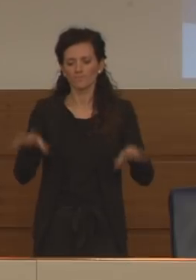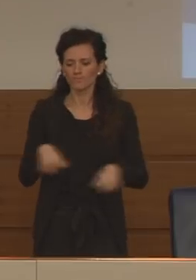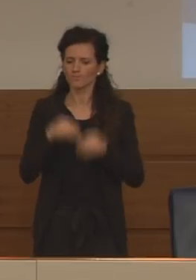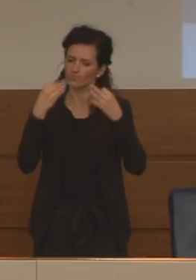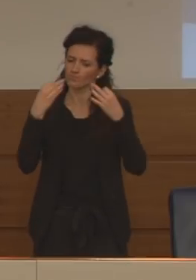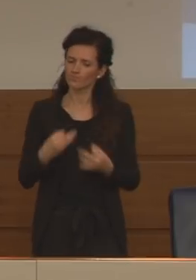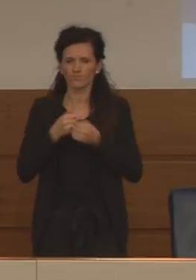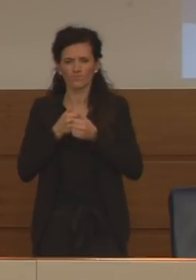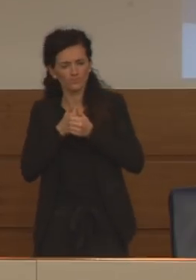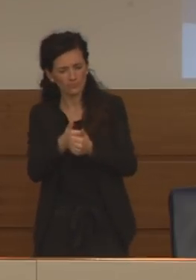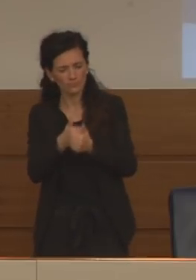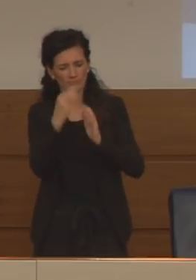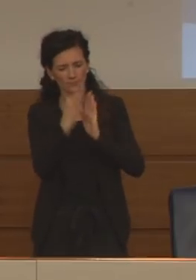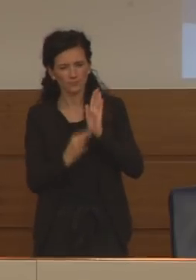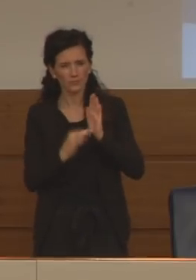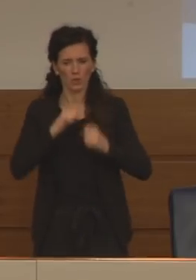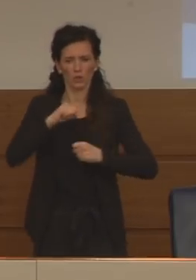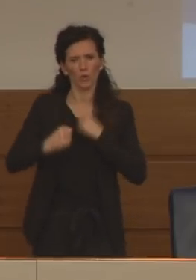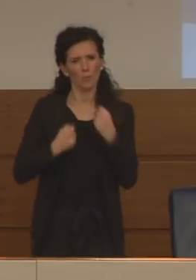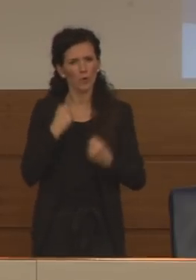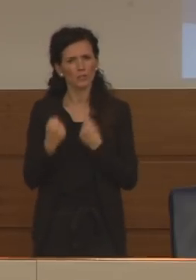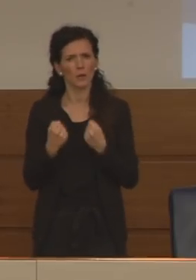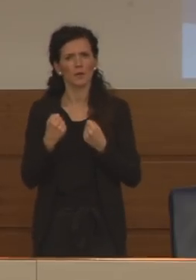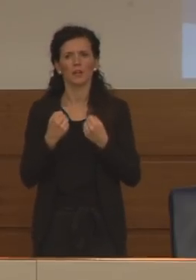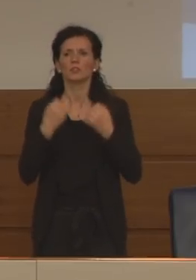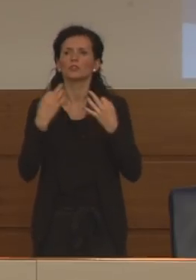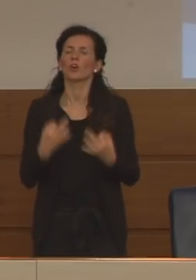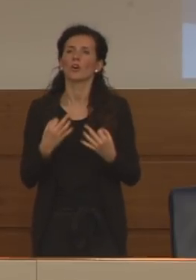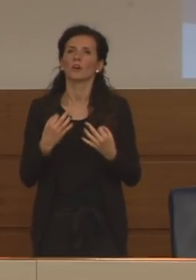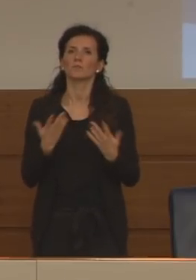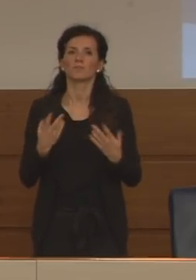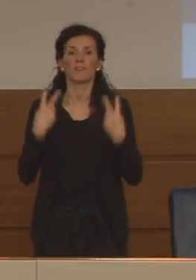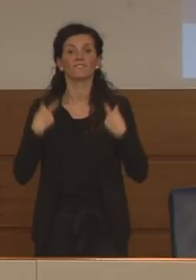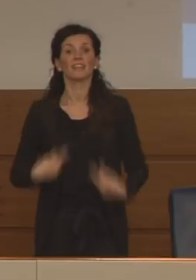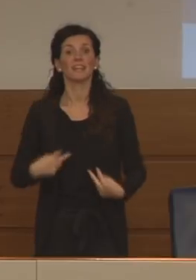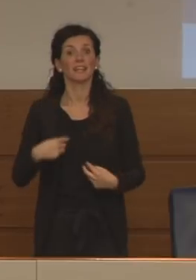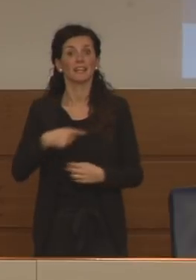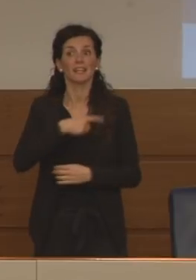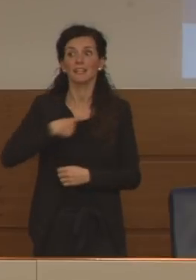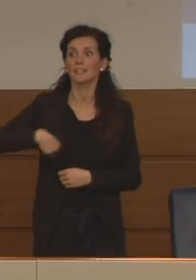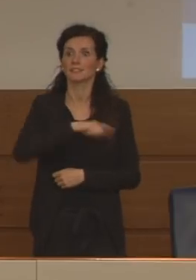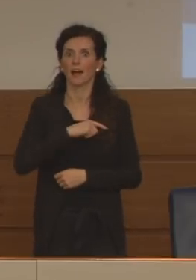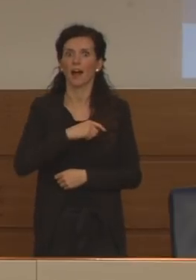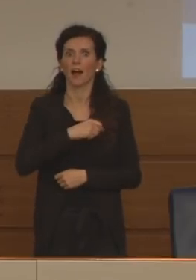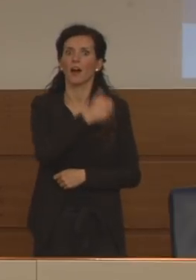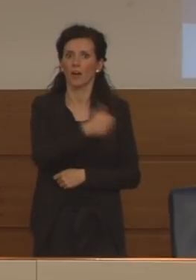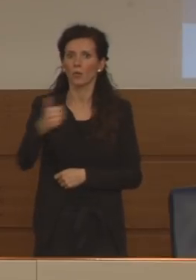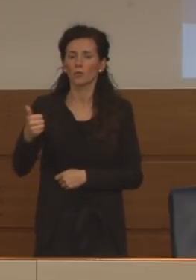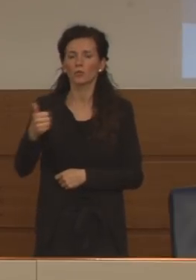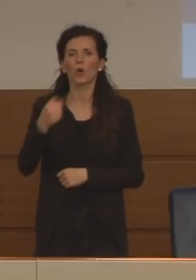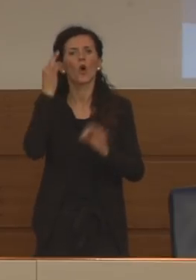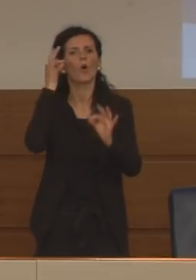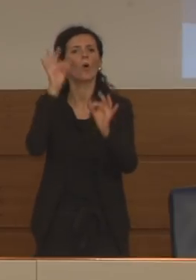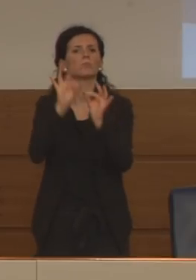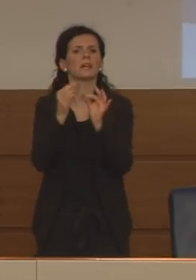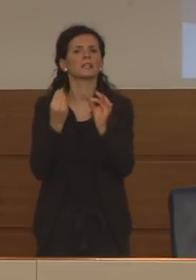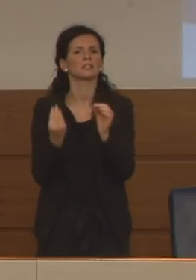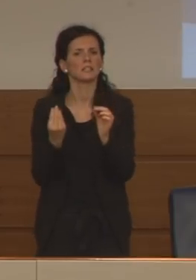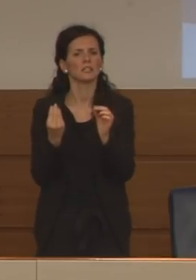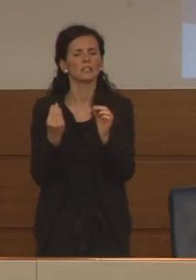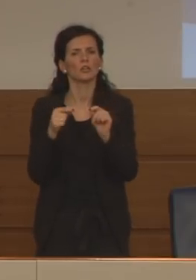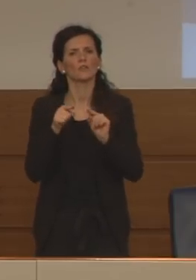così restrittive nei confronti della nostra vita hanno la proprio la finalità di fare in modo che